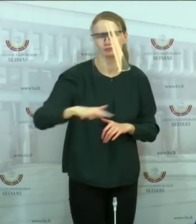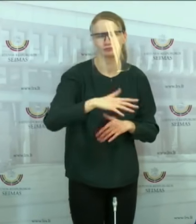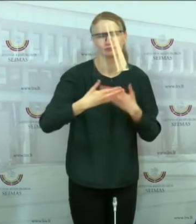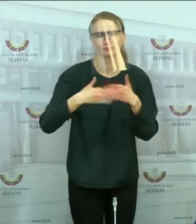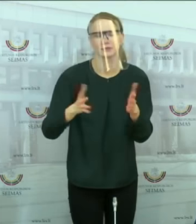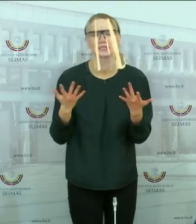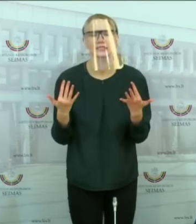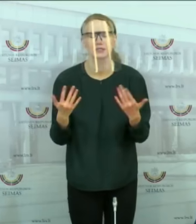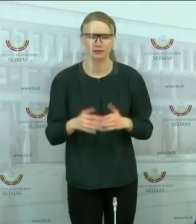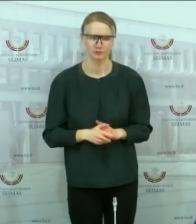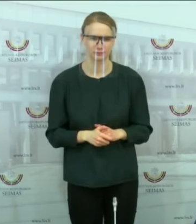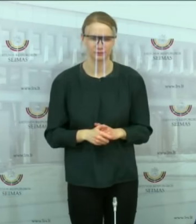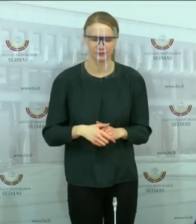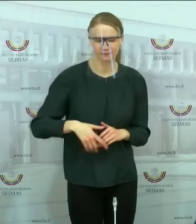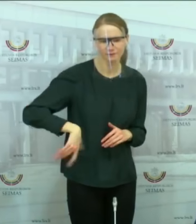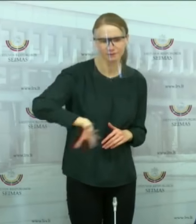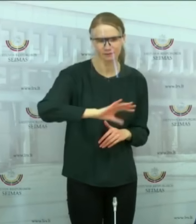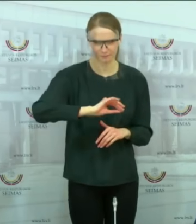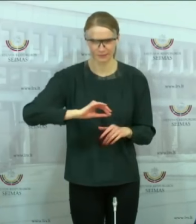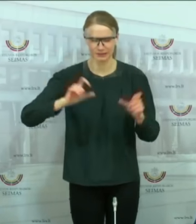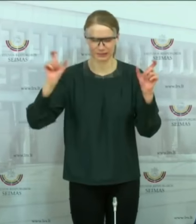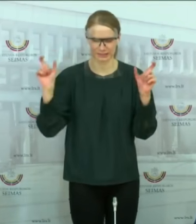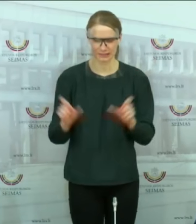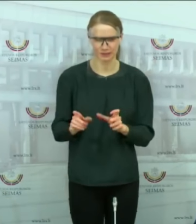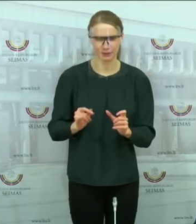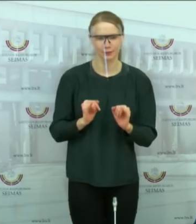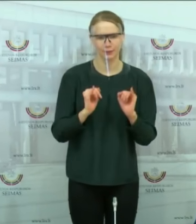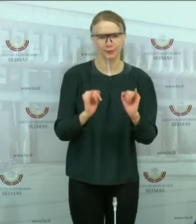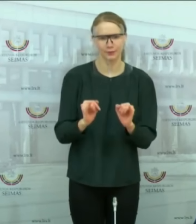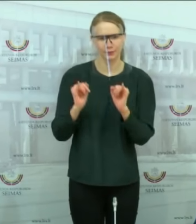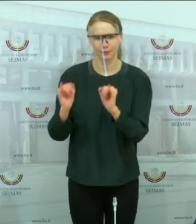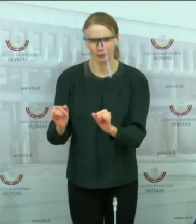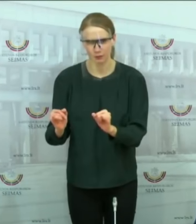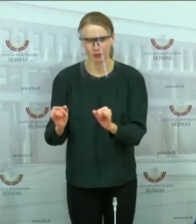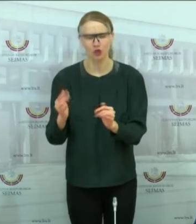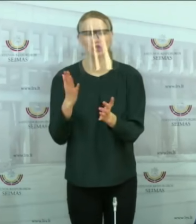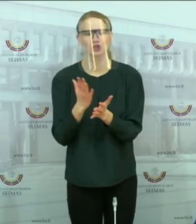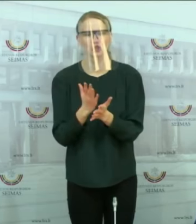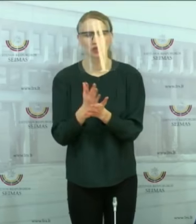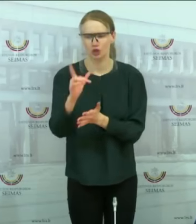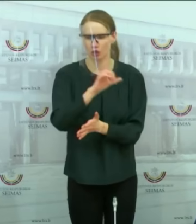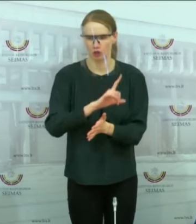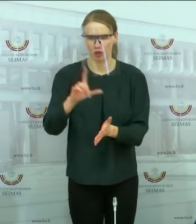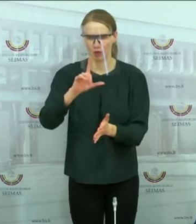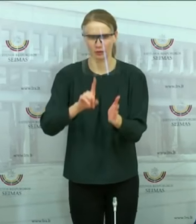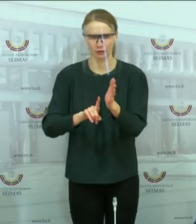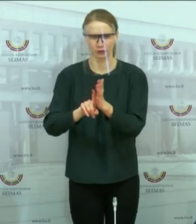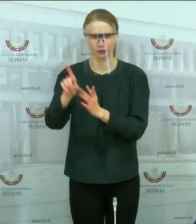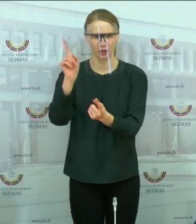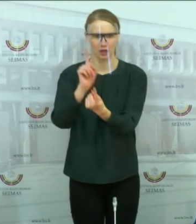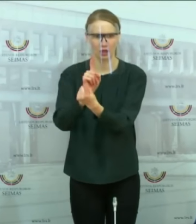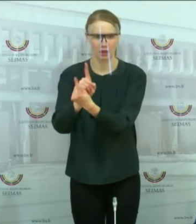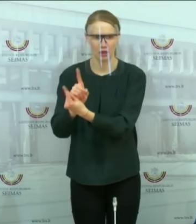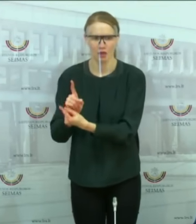atvėrimų. Kiekvienas apribojimo panaikinimas išveda į gatvę, į tam tikrą vietą, kur žmonės kontaktuoja vis daugiau ir